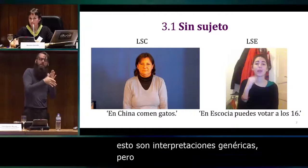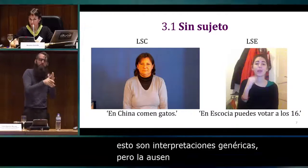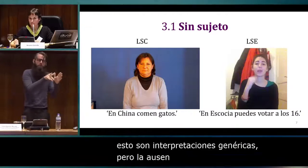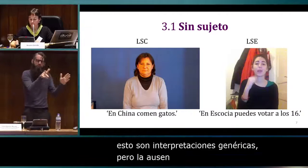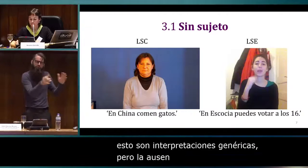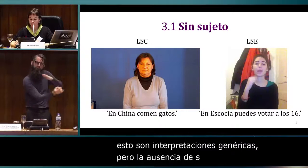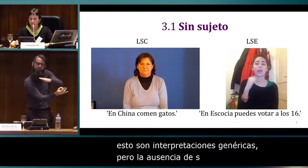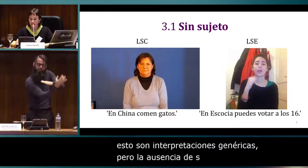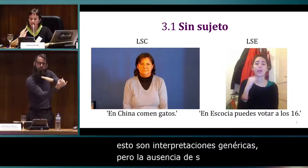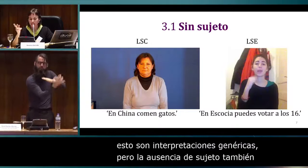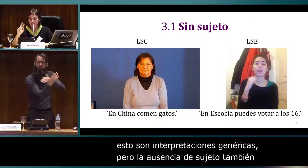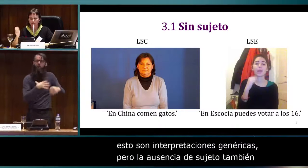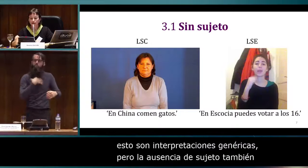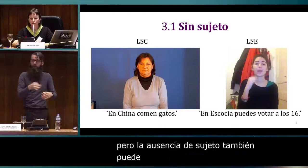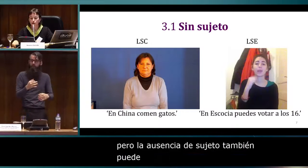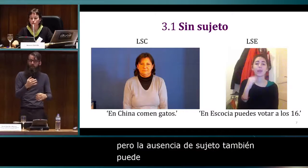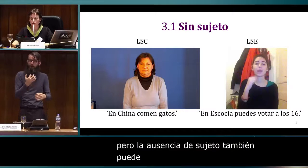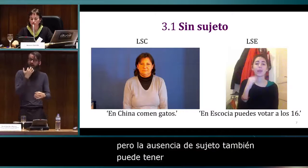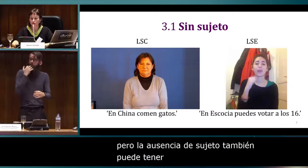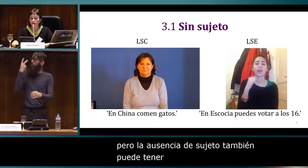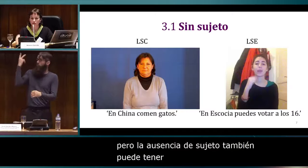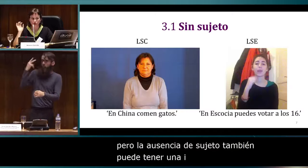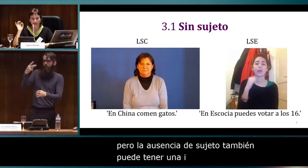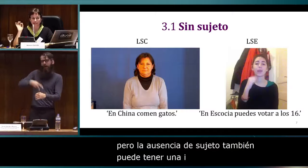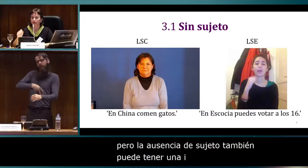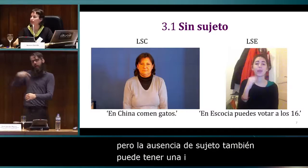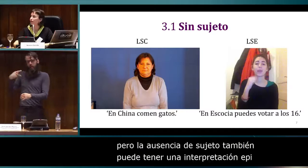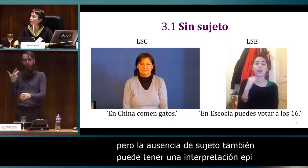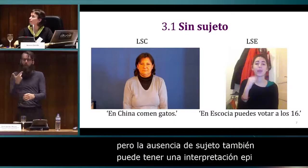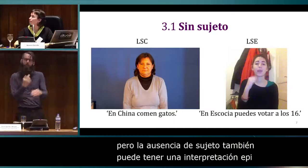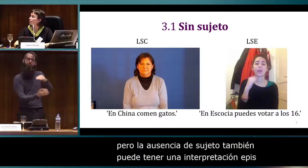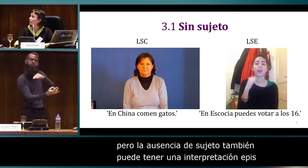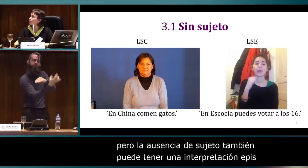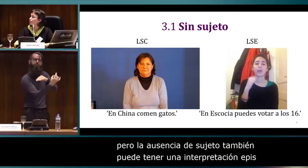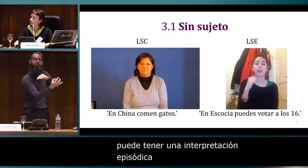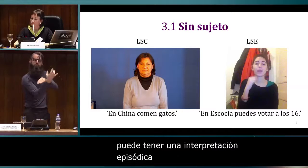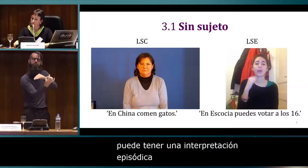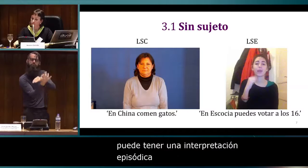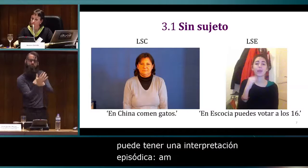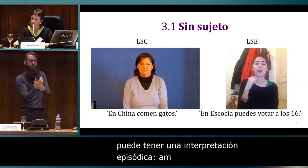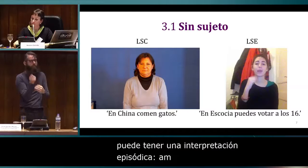episódica. ¿Sí? Ambas interpretaciones son posibles con esta estrategia.